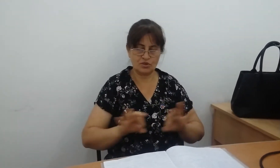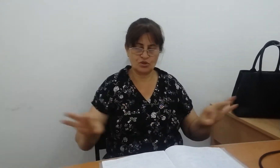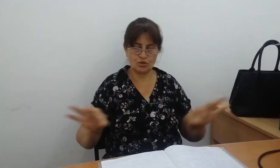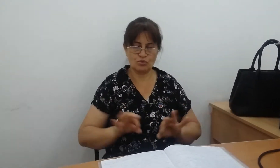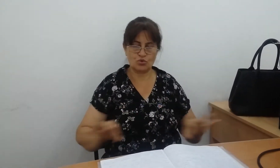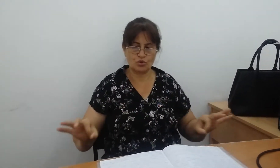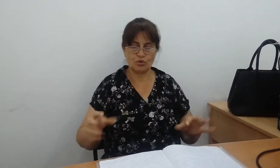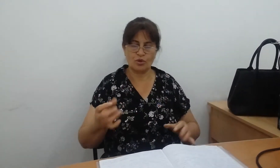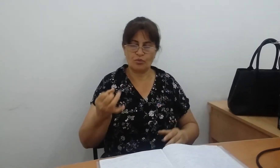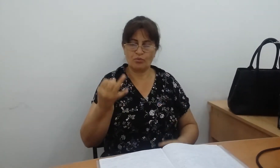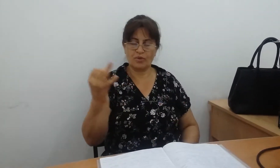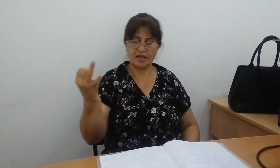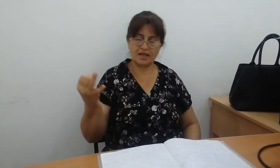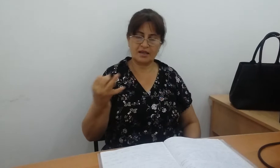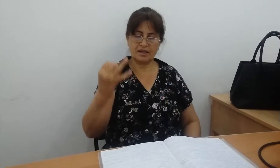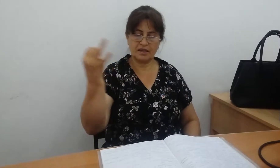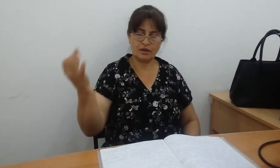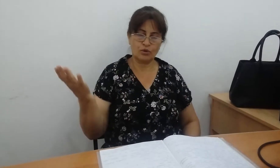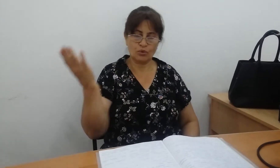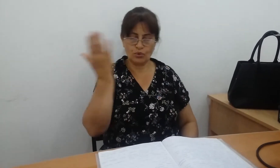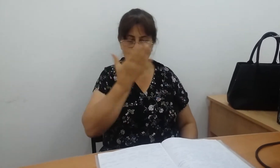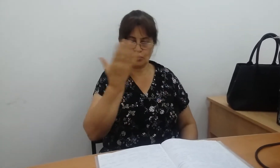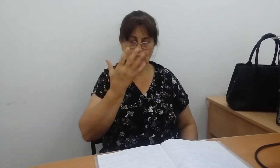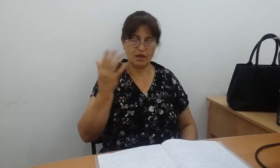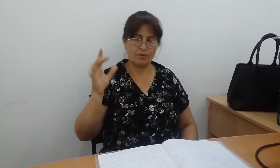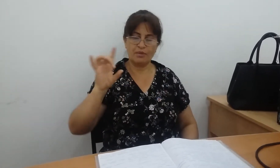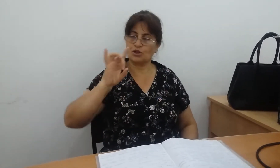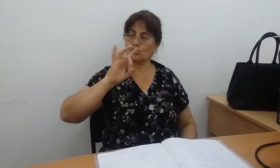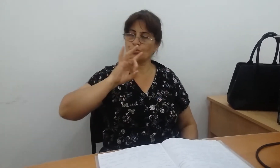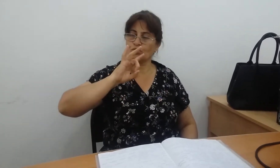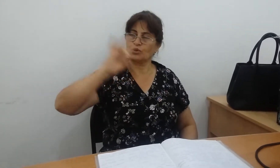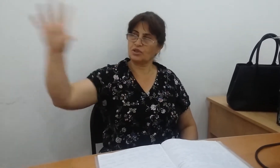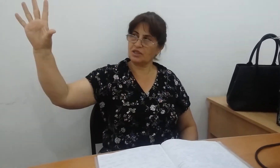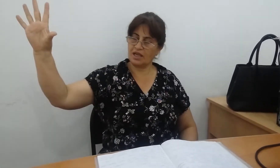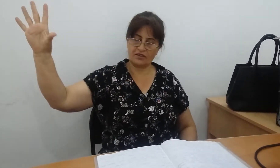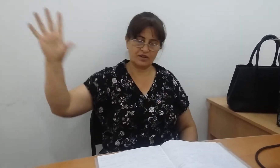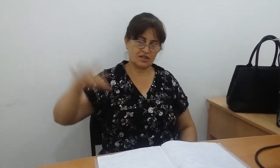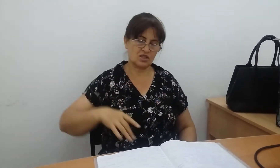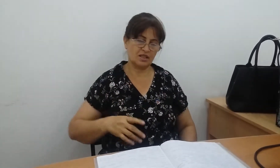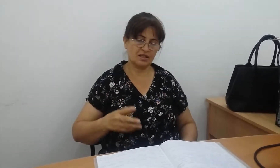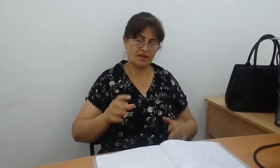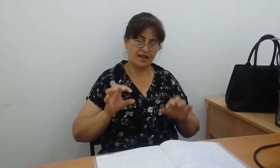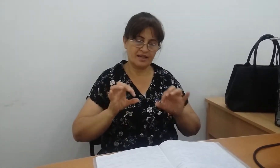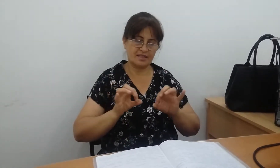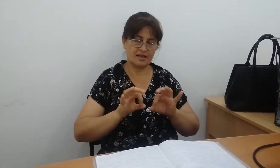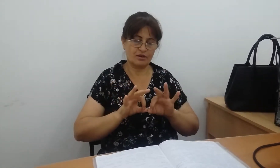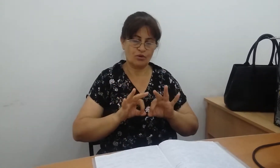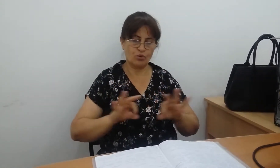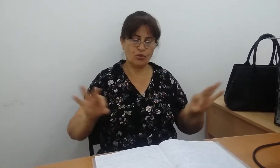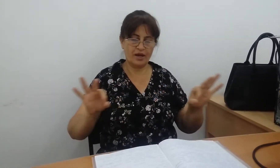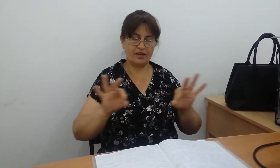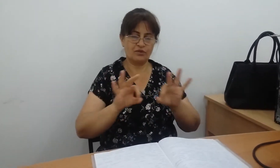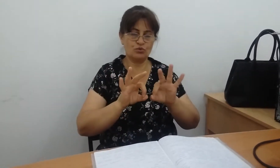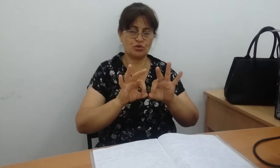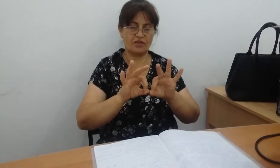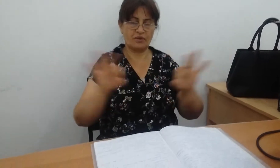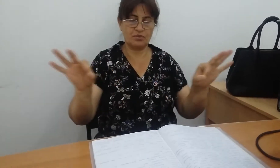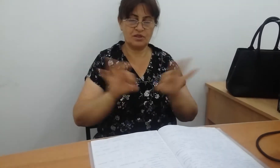2, 3 maraqla oxudum. Məşhur R hərfi açılır, əsər O hərfi 3 dəfə 1,